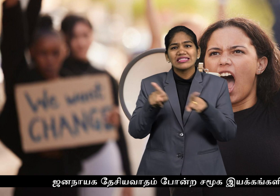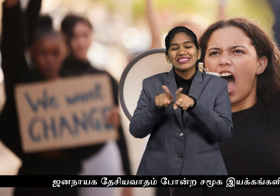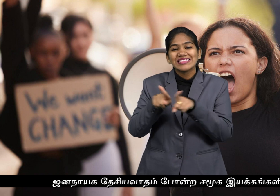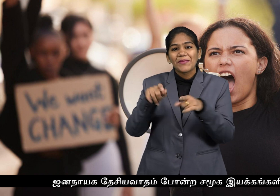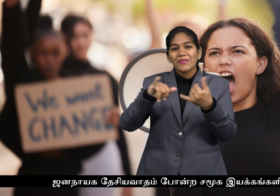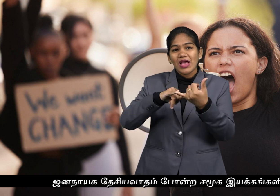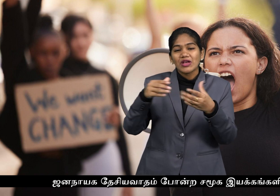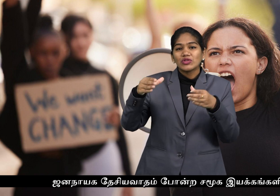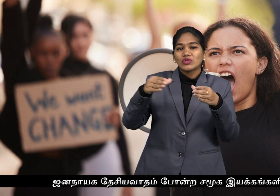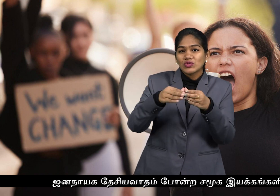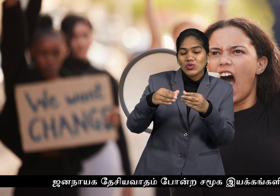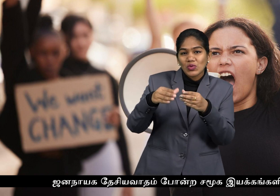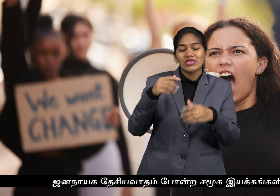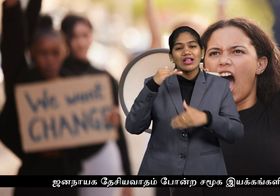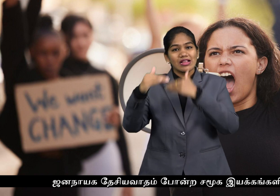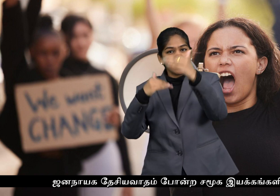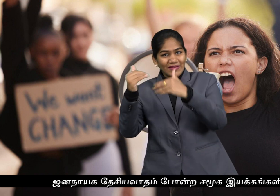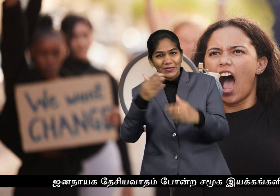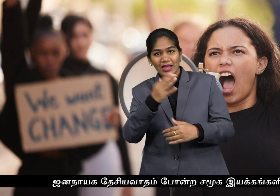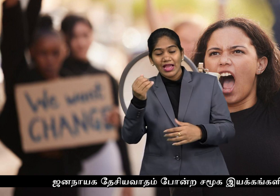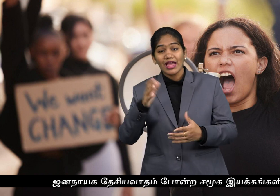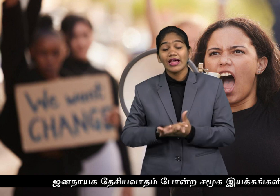இயக்கங்களில் இணைந்தனர்.